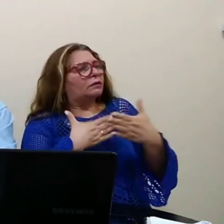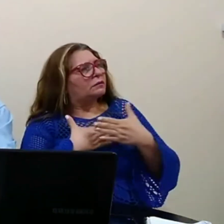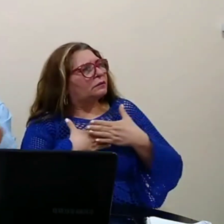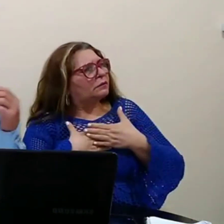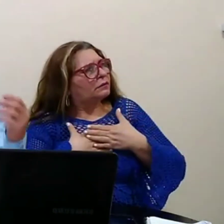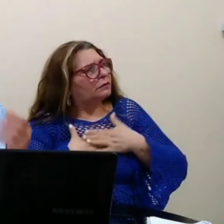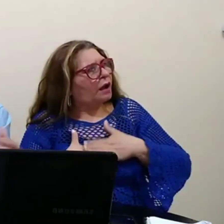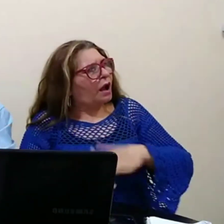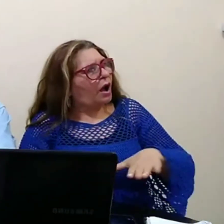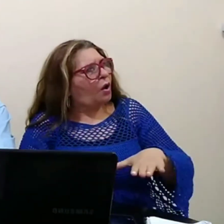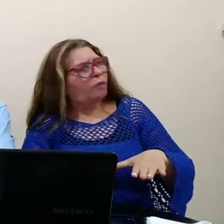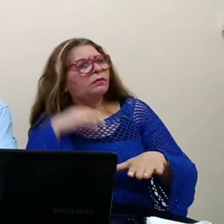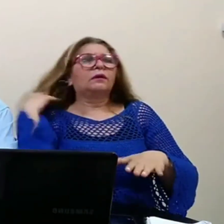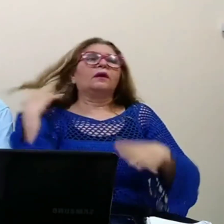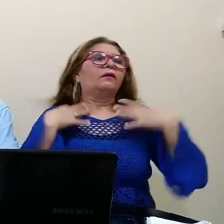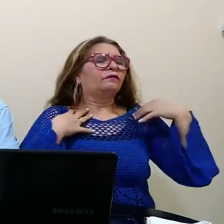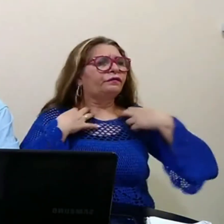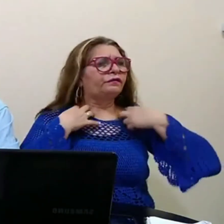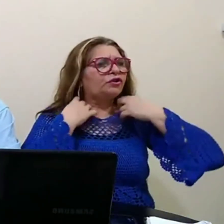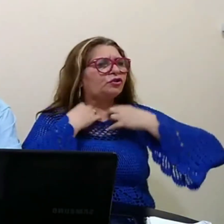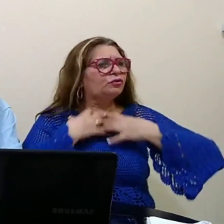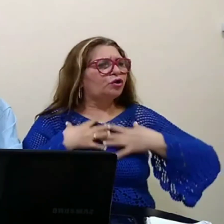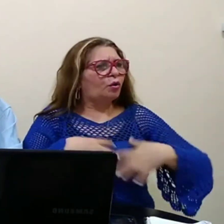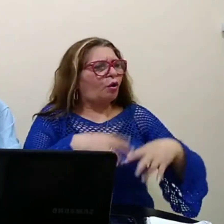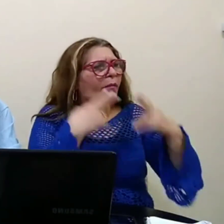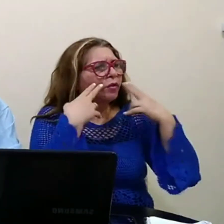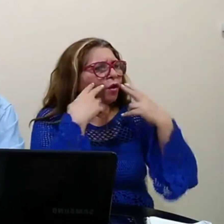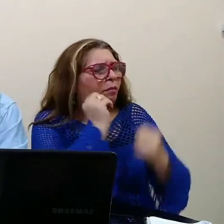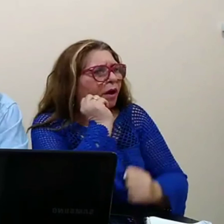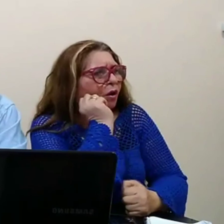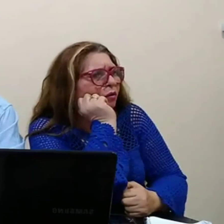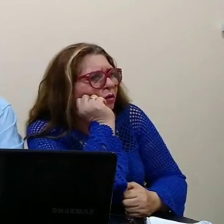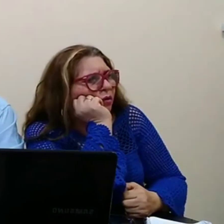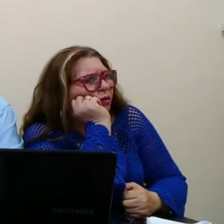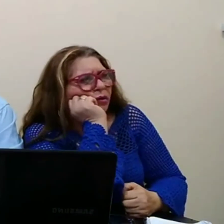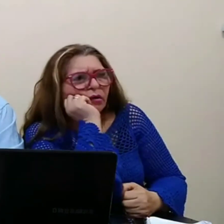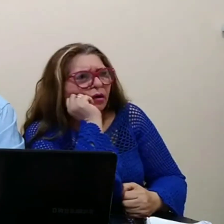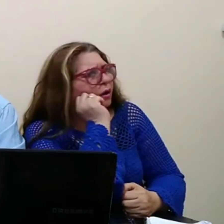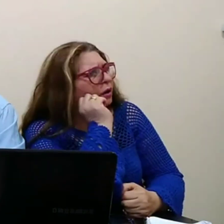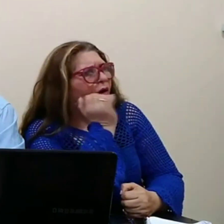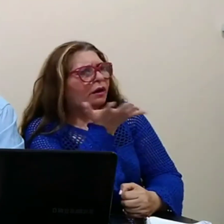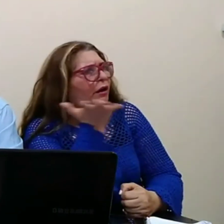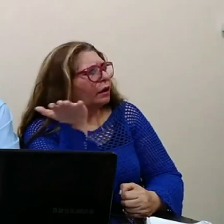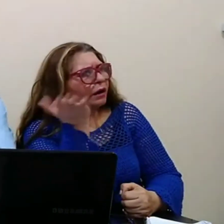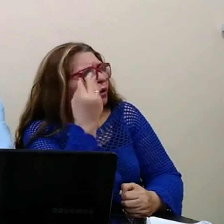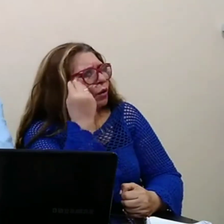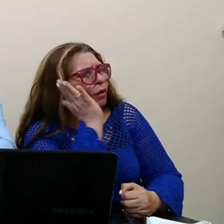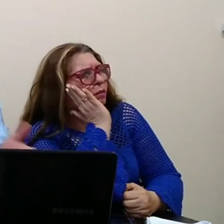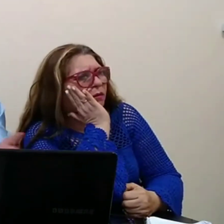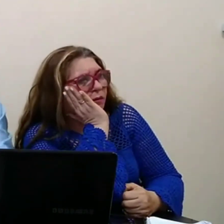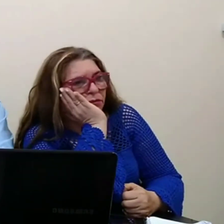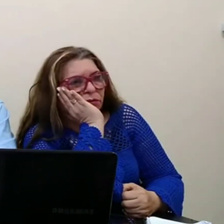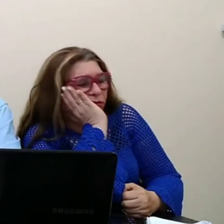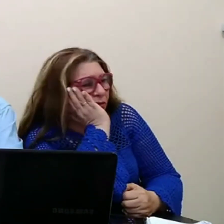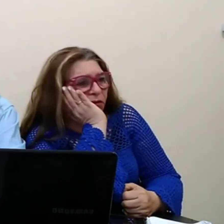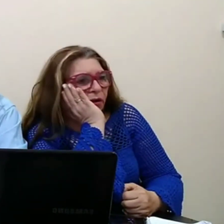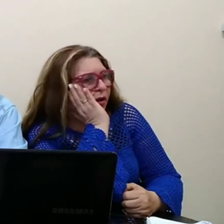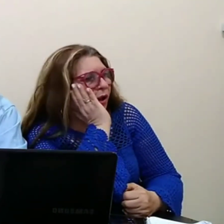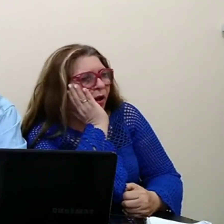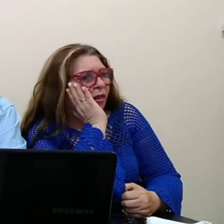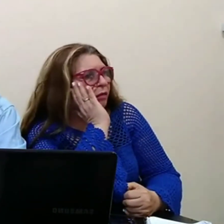juízo, né, com a roupa, vestido aí com a roupa normal, está aqui no meio das pessoas